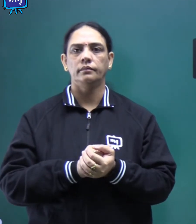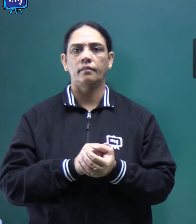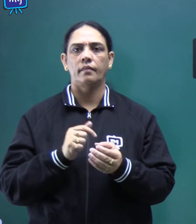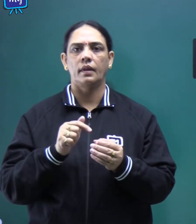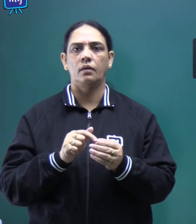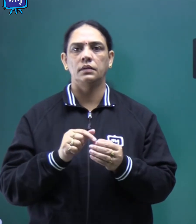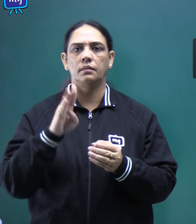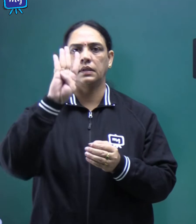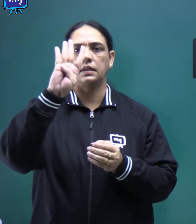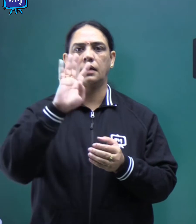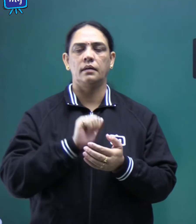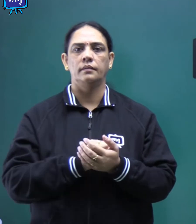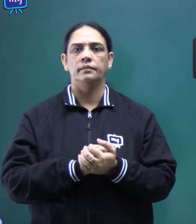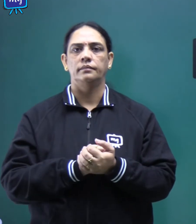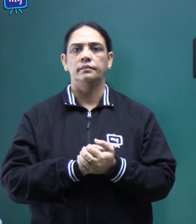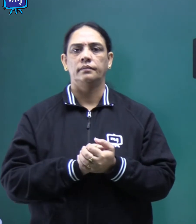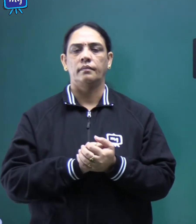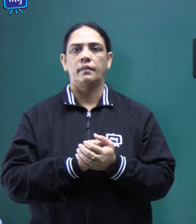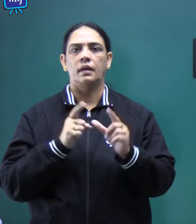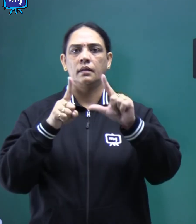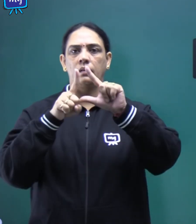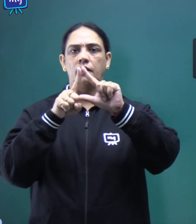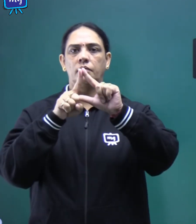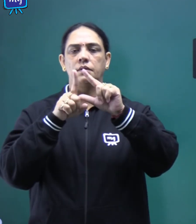प्रश्न नंबर 4, त्रिभुज में